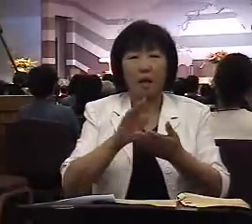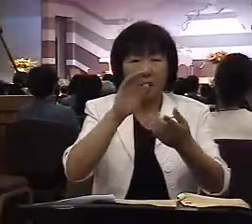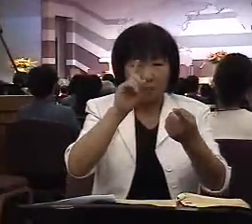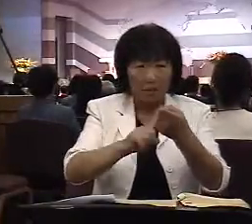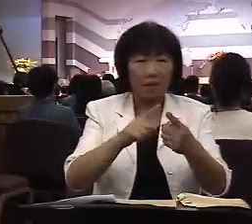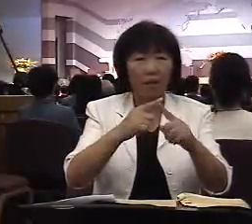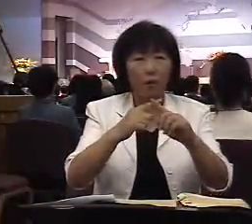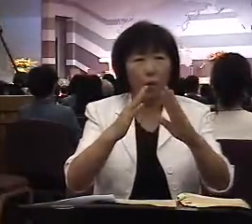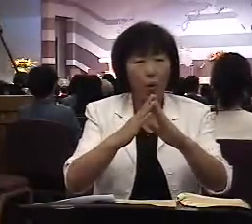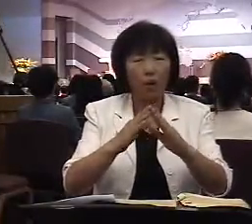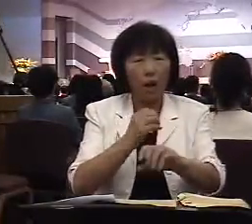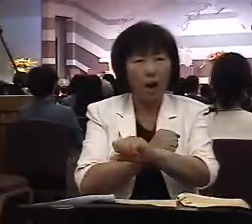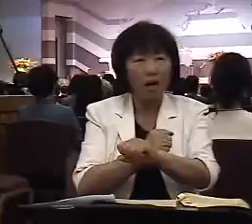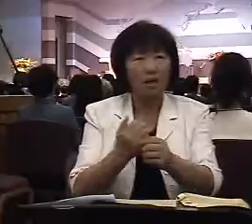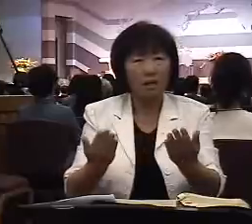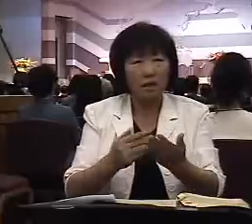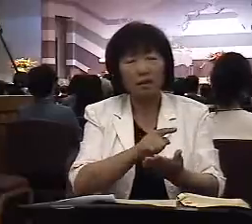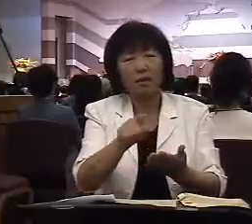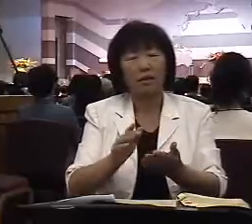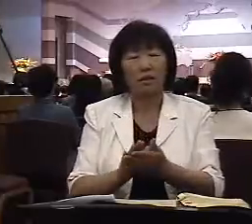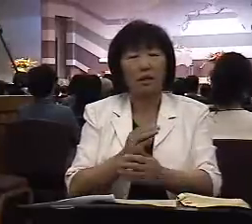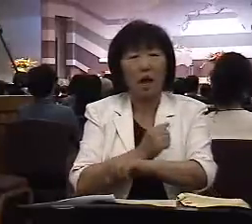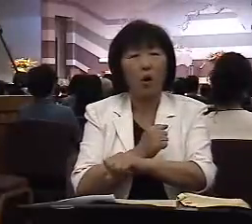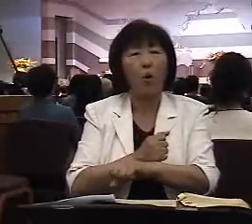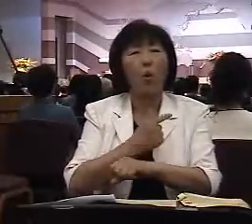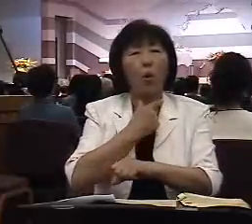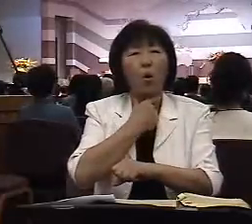마땅히 교회가 해야 할 일들을 하고 싶다는 것이죠.